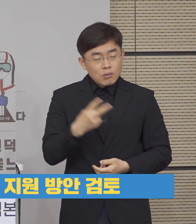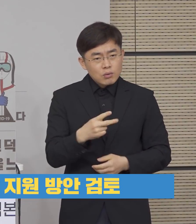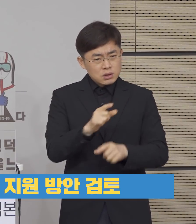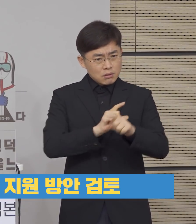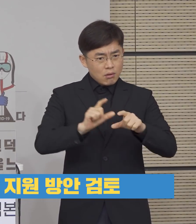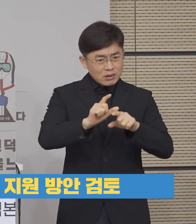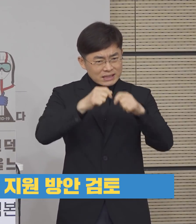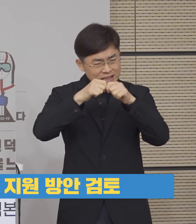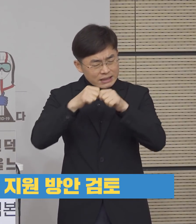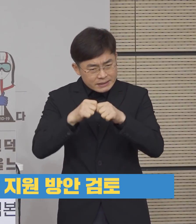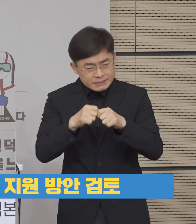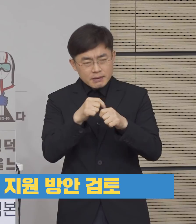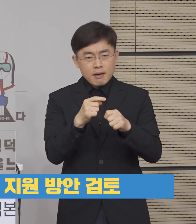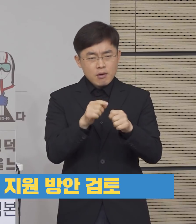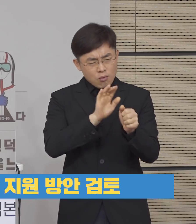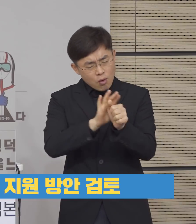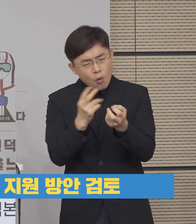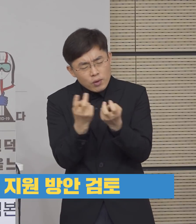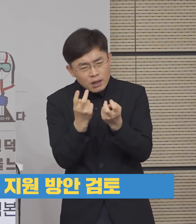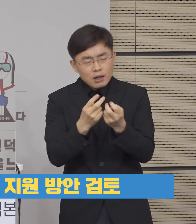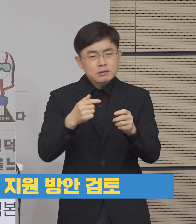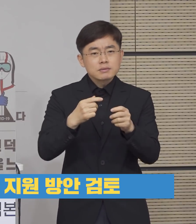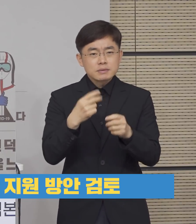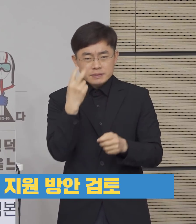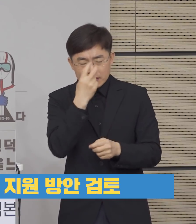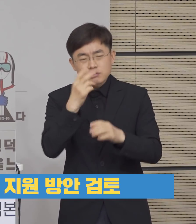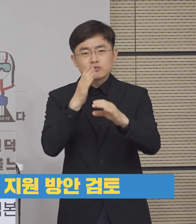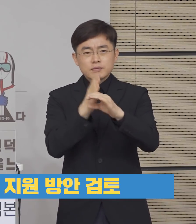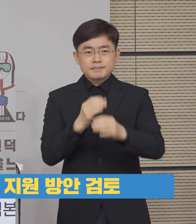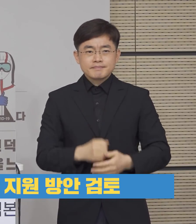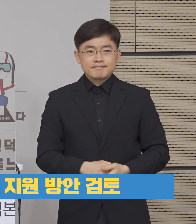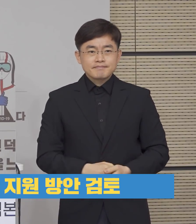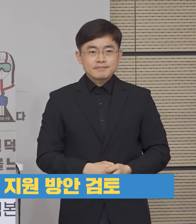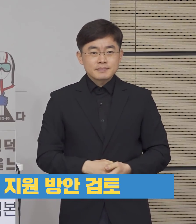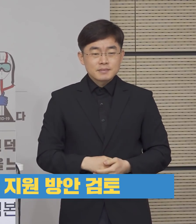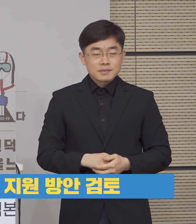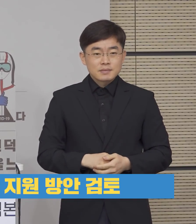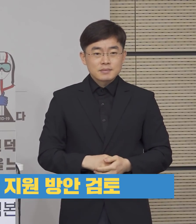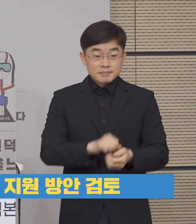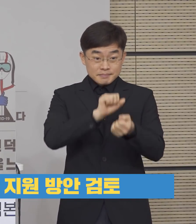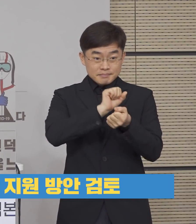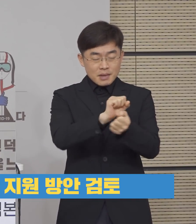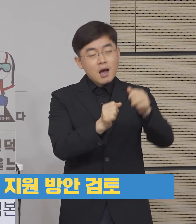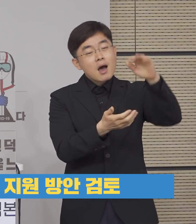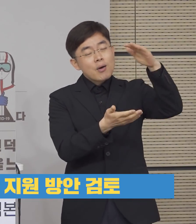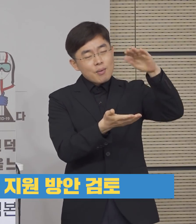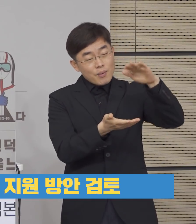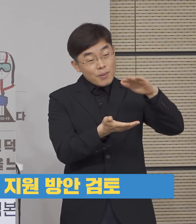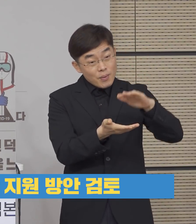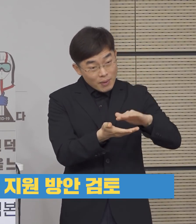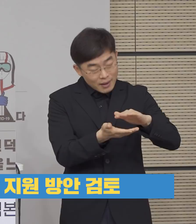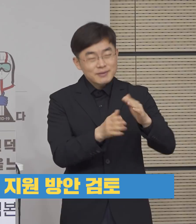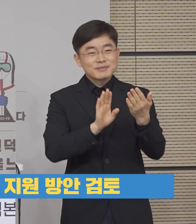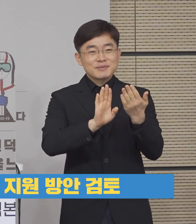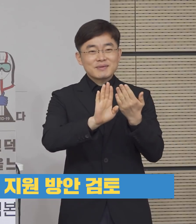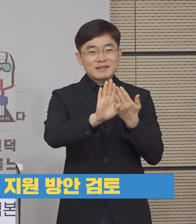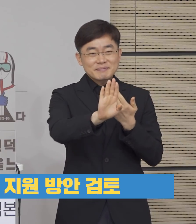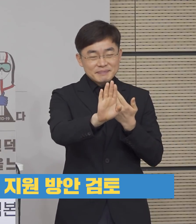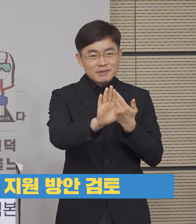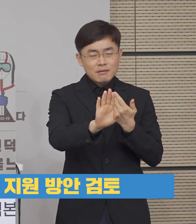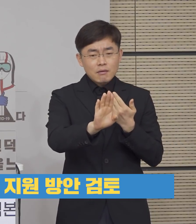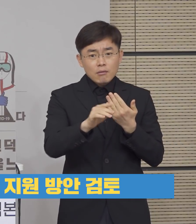있는지 꼼꼼히 이제 살펴볼 예정입니다. 이러한 것들이 코로나19의 안정세의